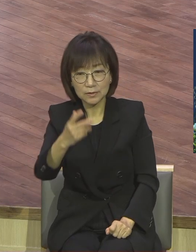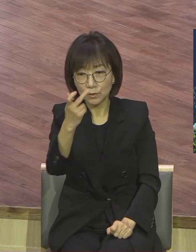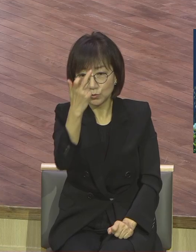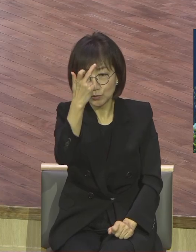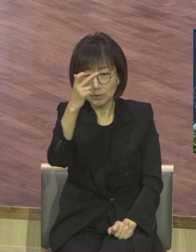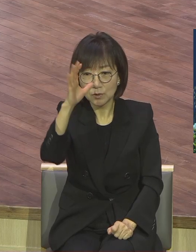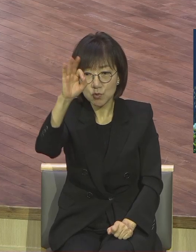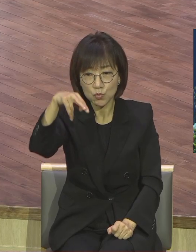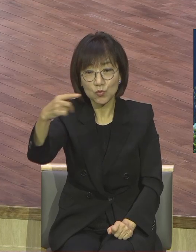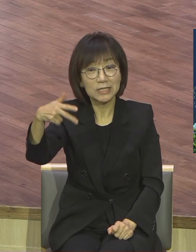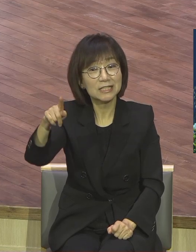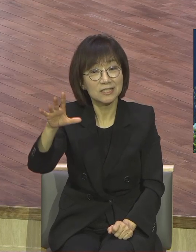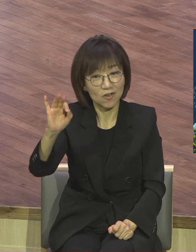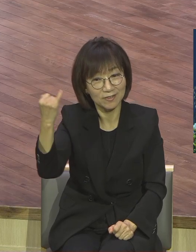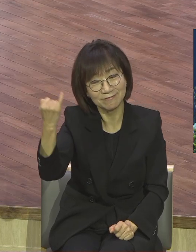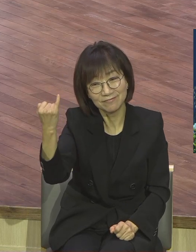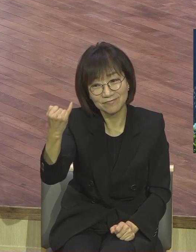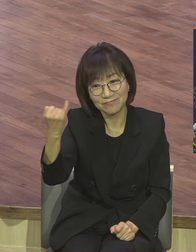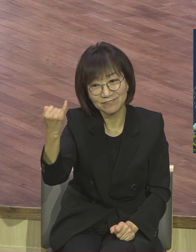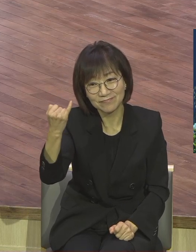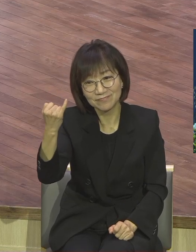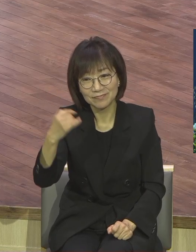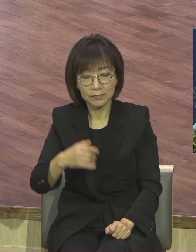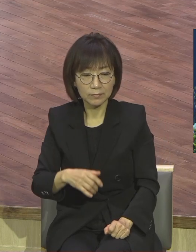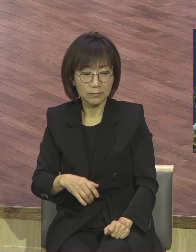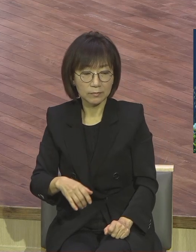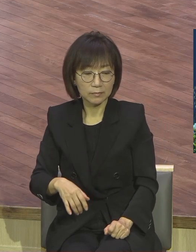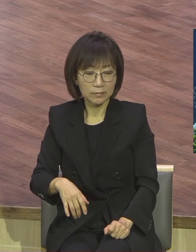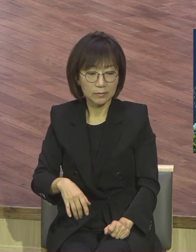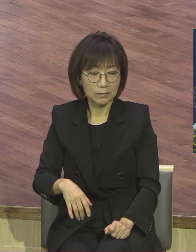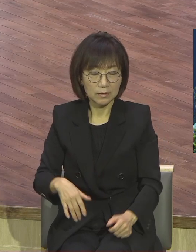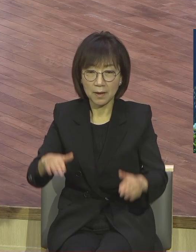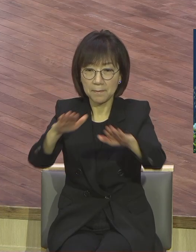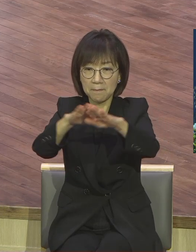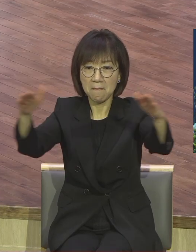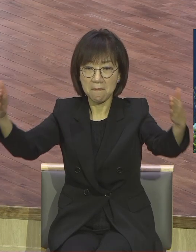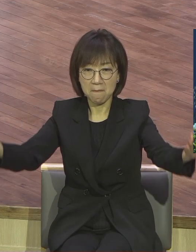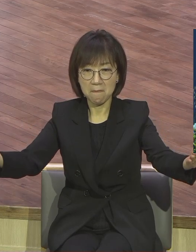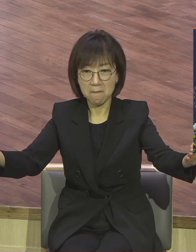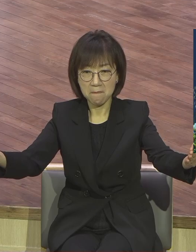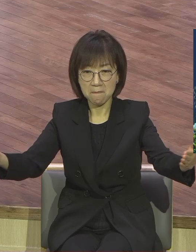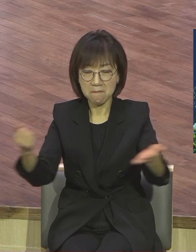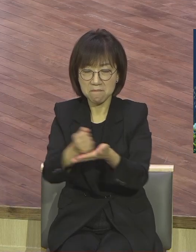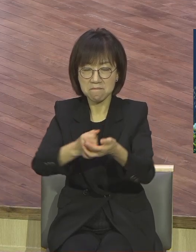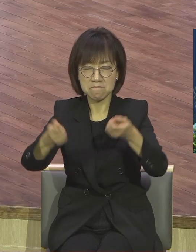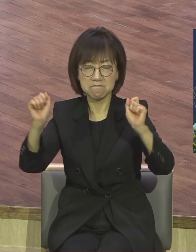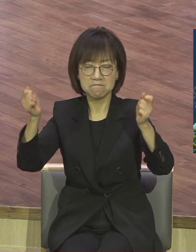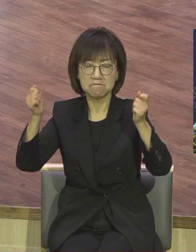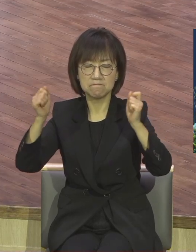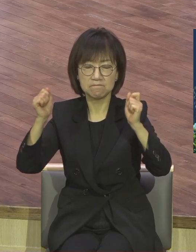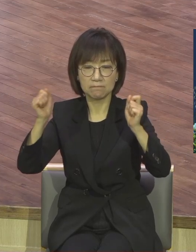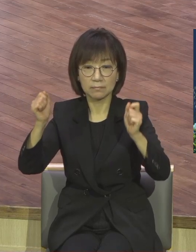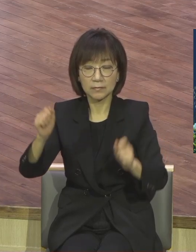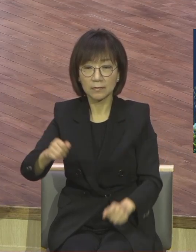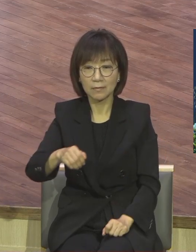천태암이라고 하는 이제 무속인 이제 법당을 차려놓고 그렇게